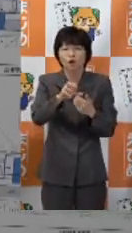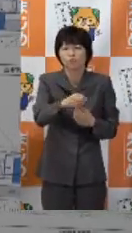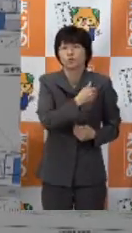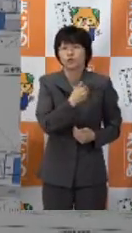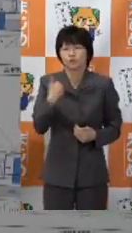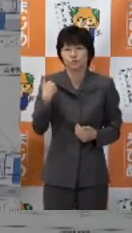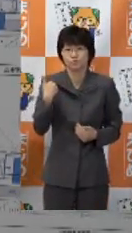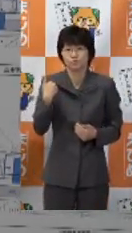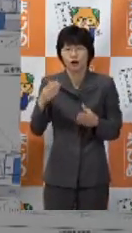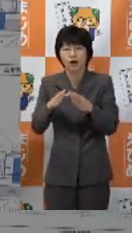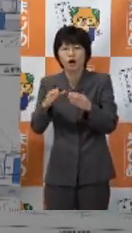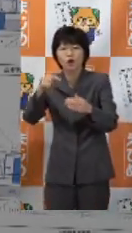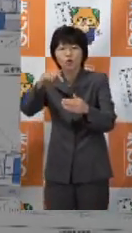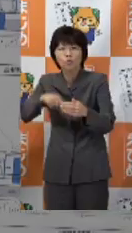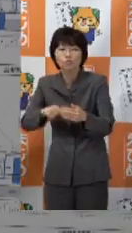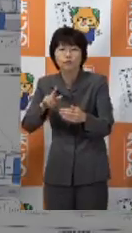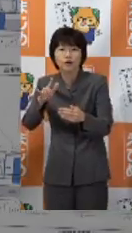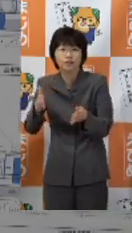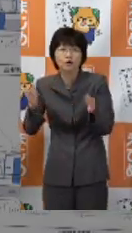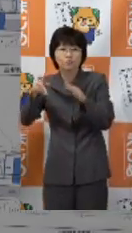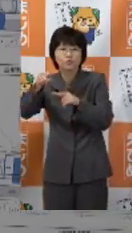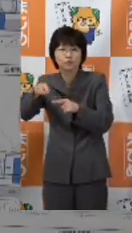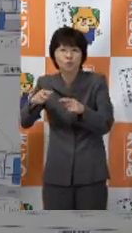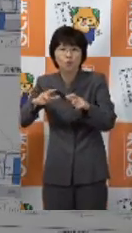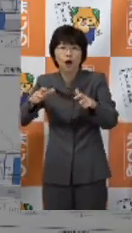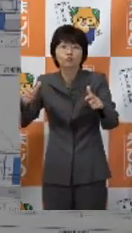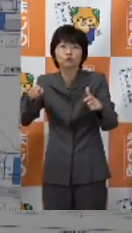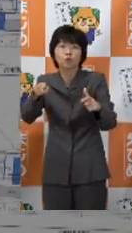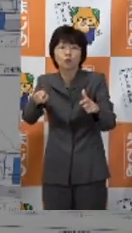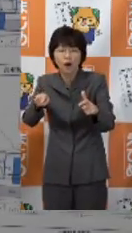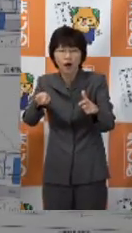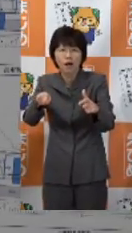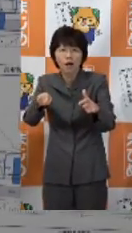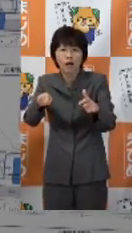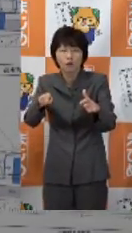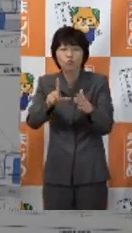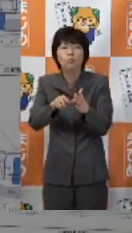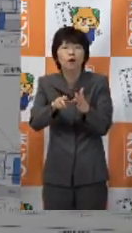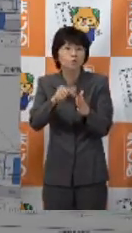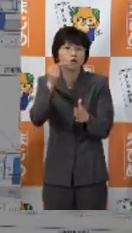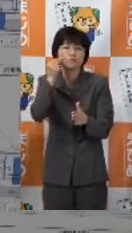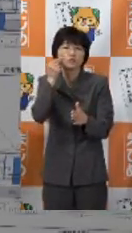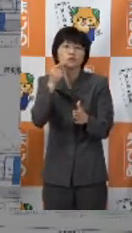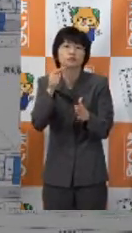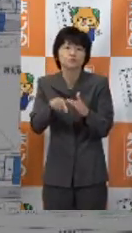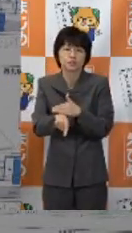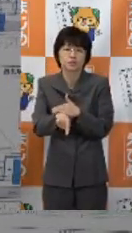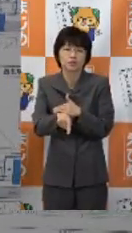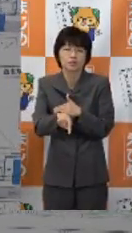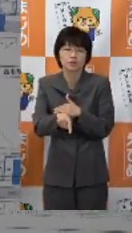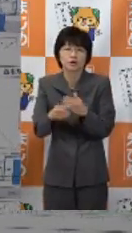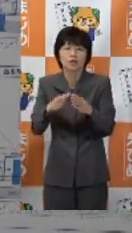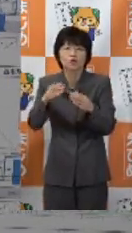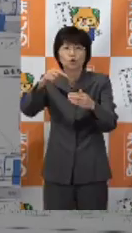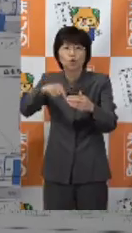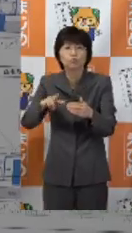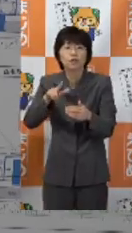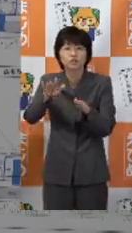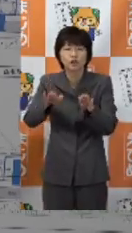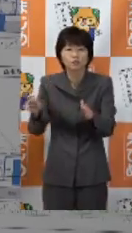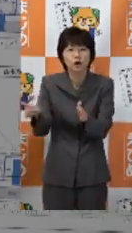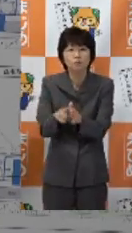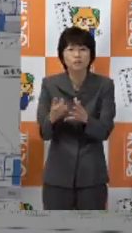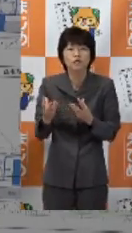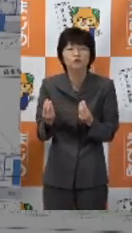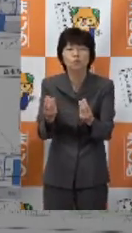伸びると合わせて6800エールを獲得できますが黒在線旅客ビル自体の拡張はこれは